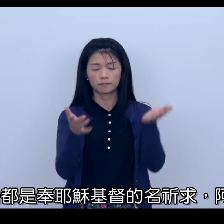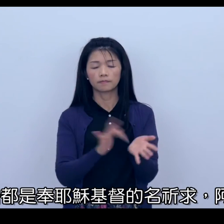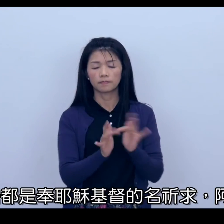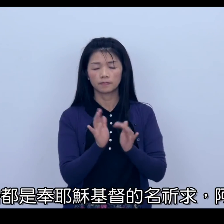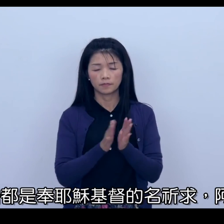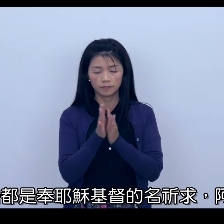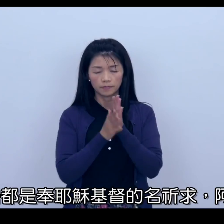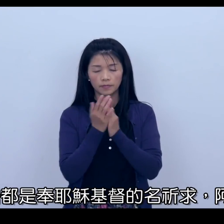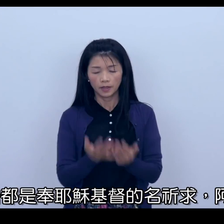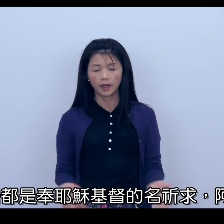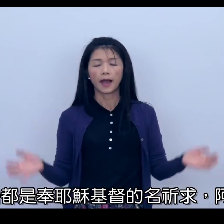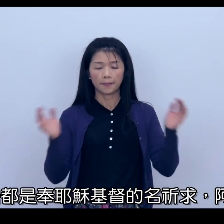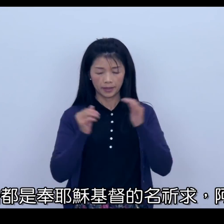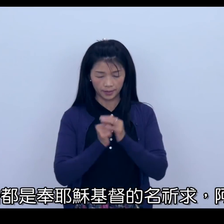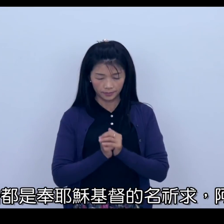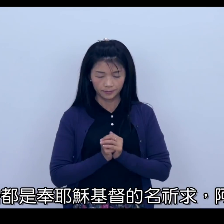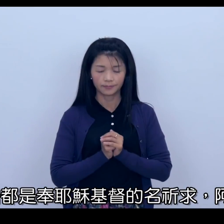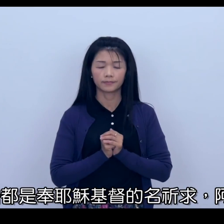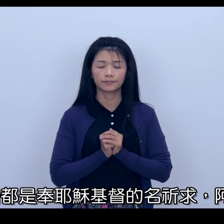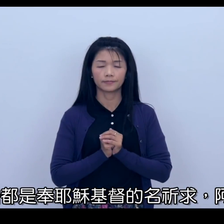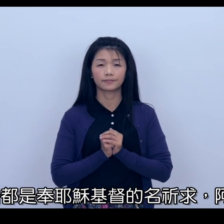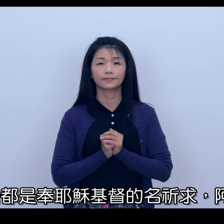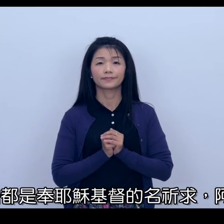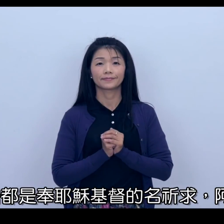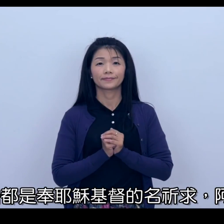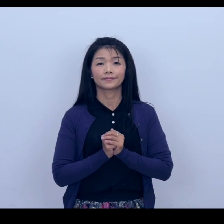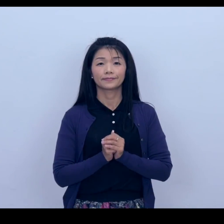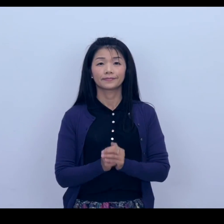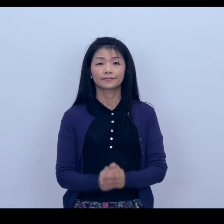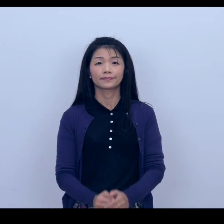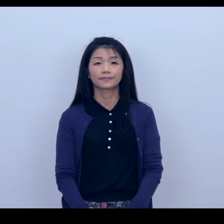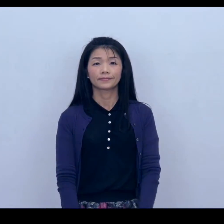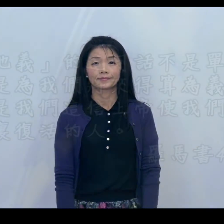告都是奉耶稣基督的名祈求，阿们。